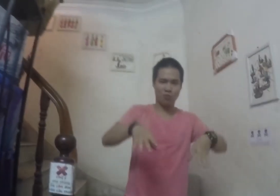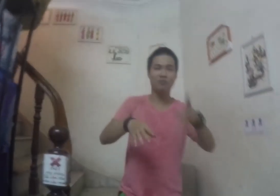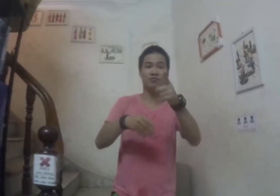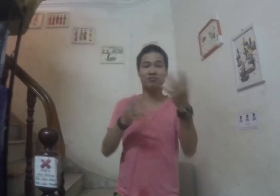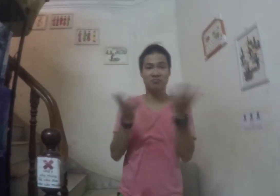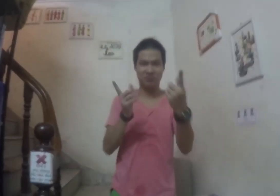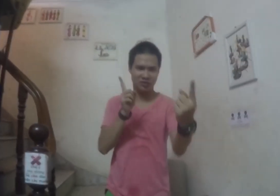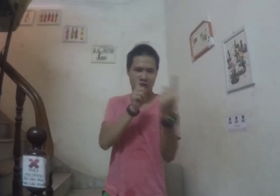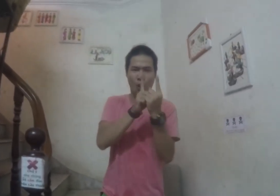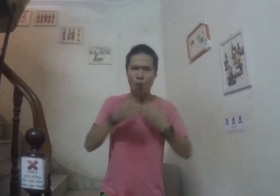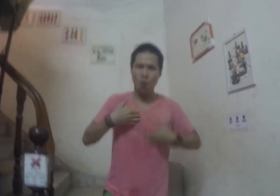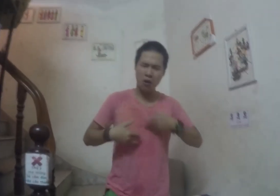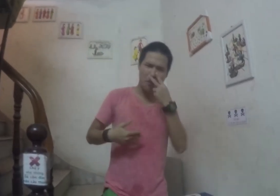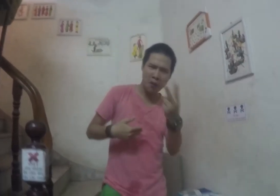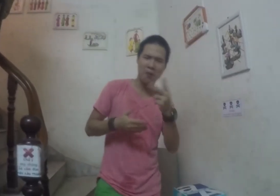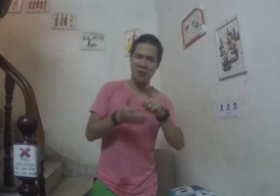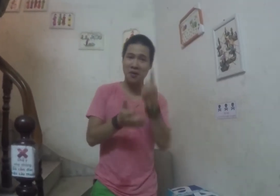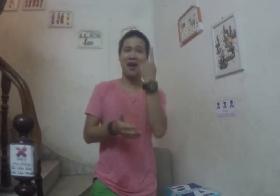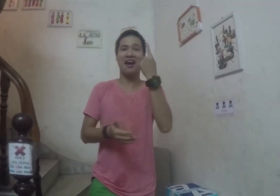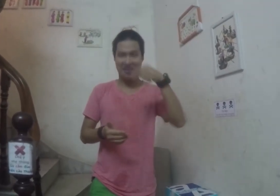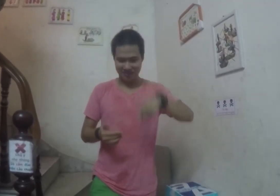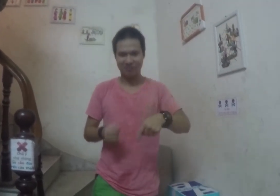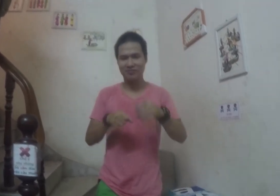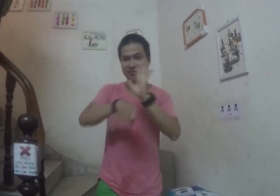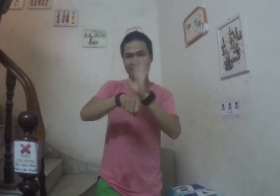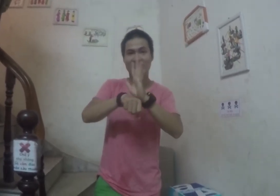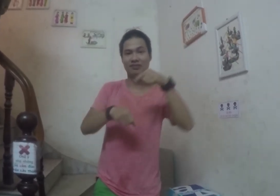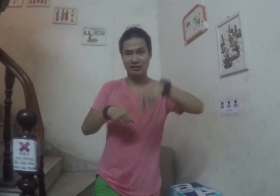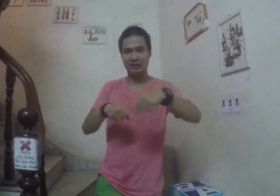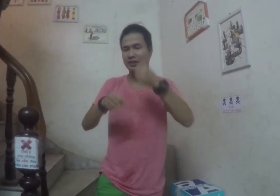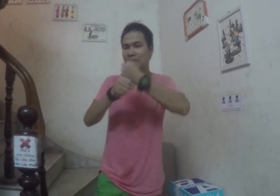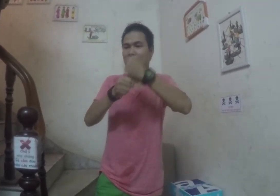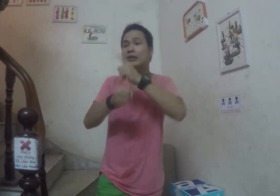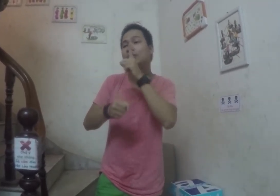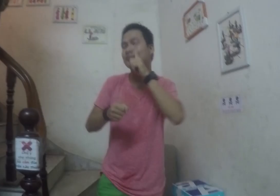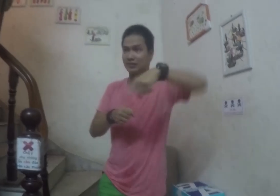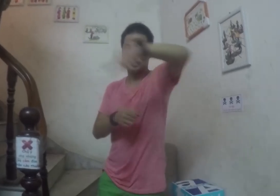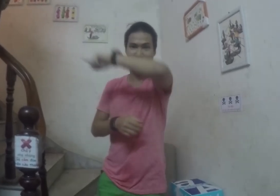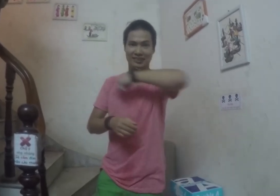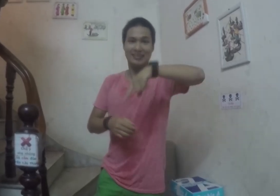Ich treffe zum ersten Mal einen Australier. Wir sind eine taube Bastelwerkstatt hier.